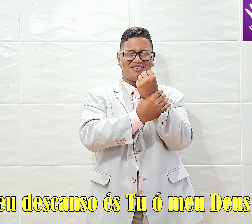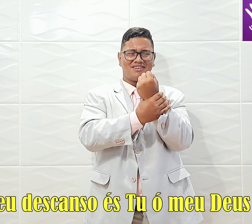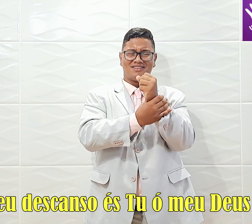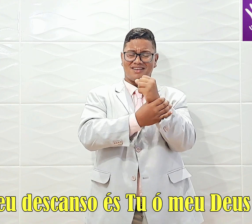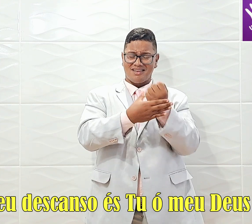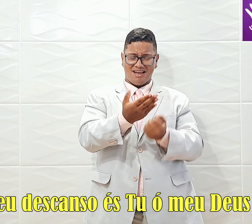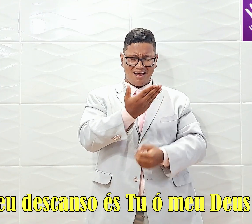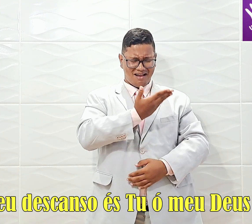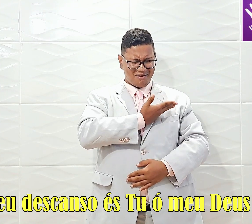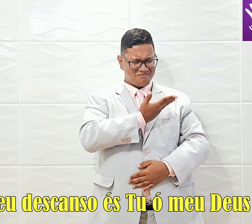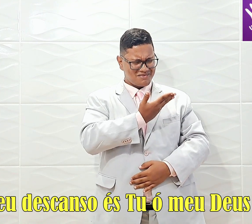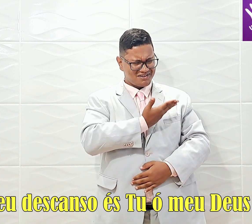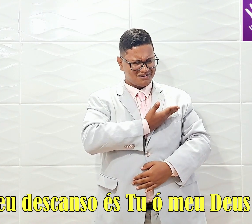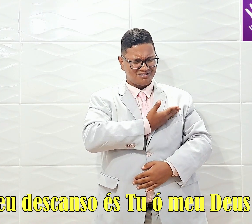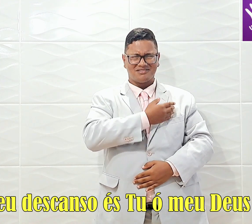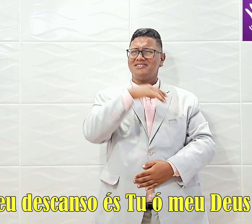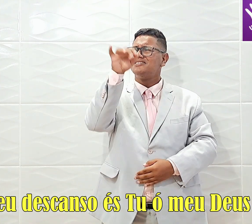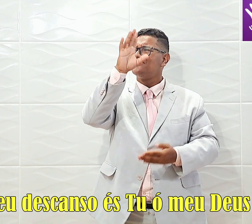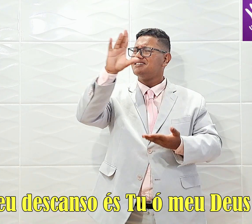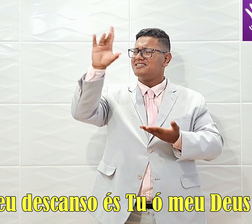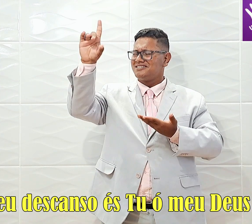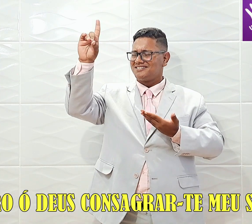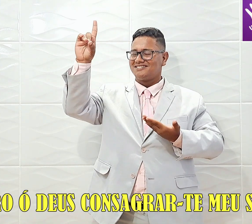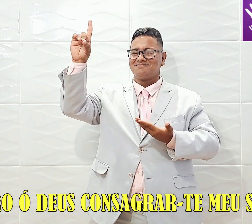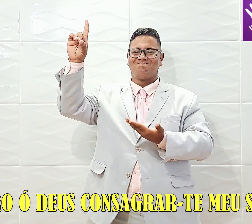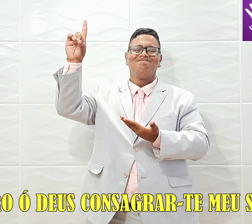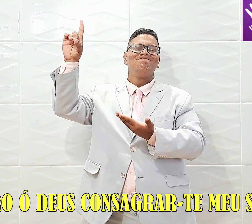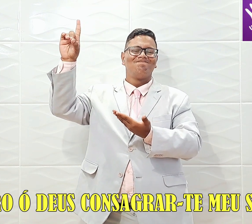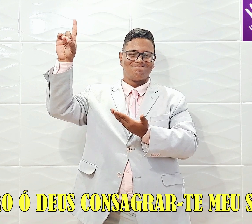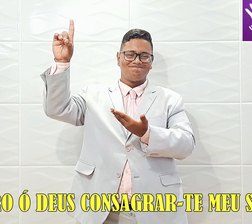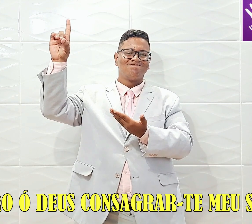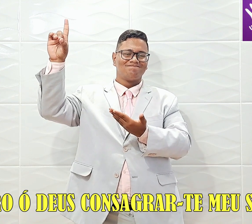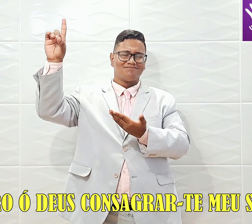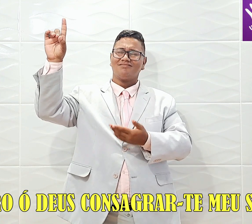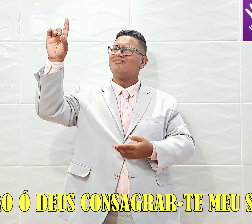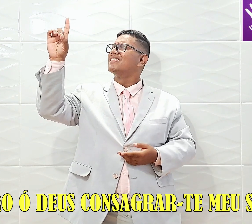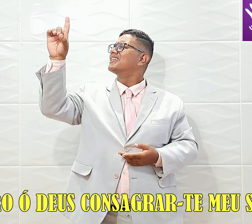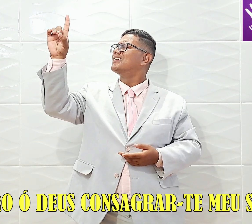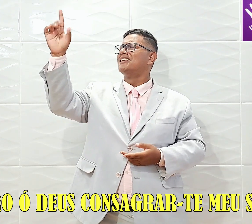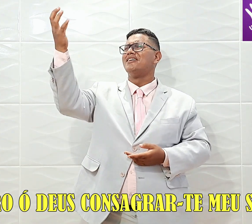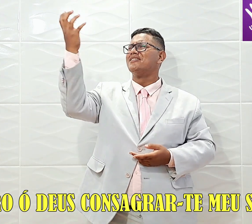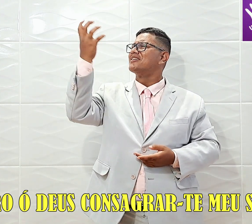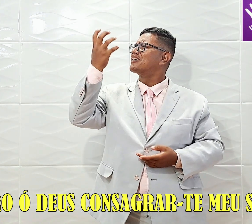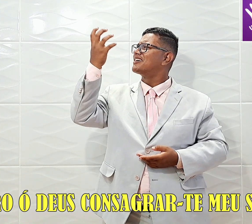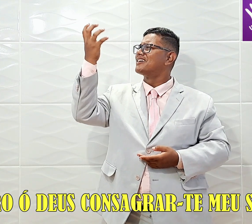ó meu Deus. Quero, ó Deus,